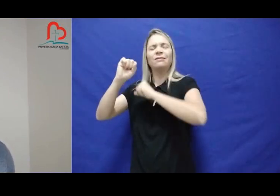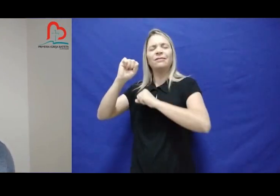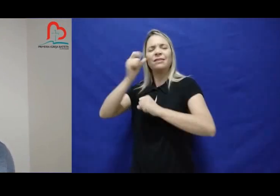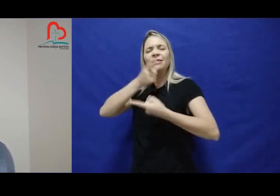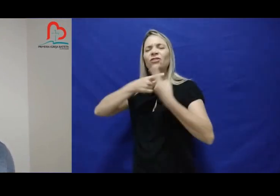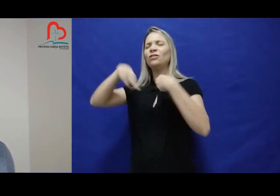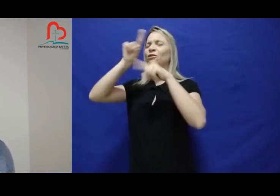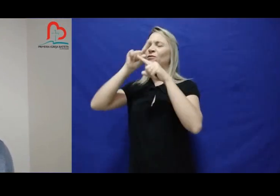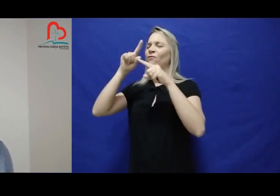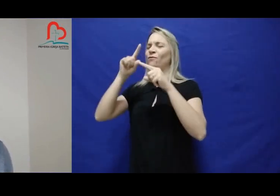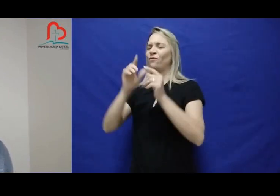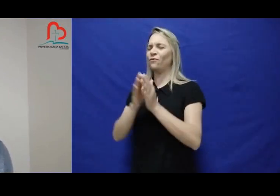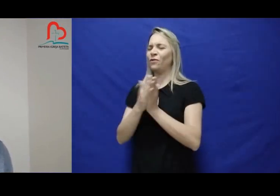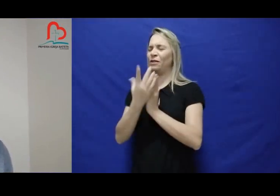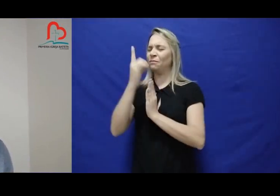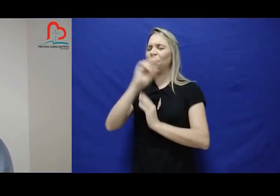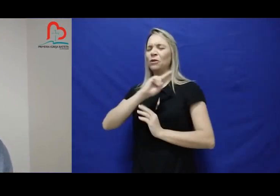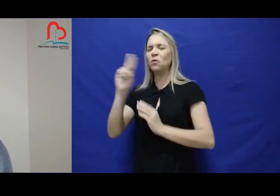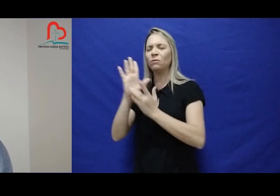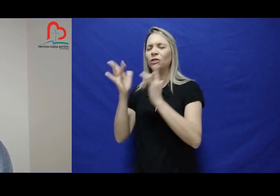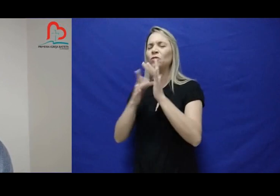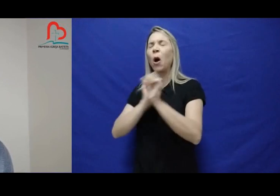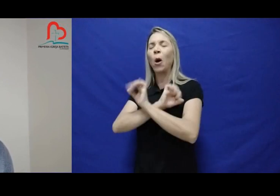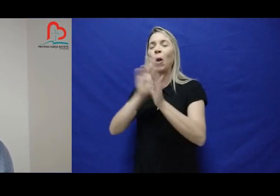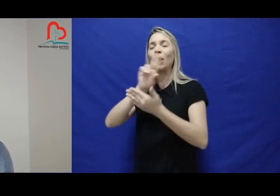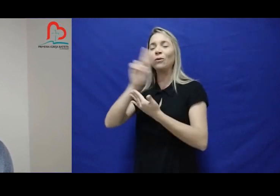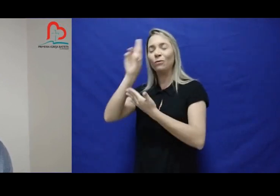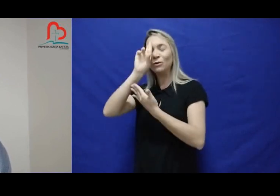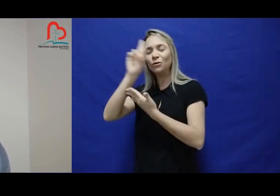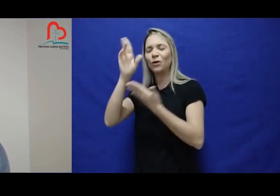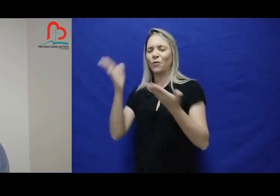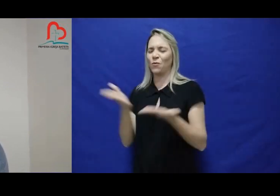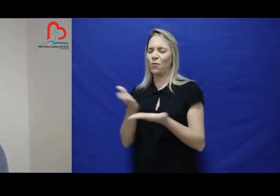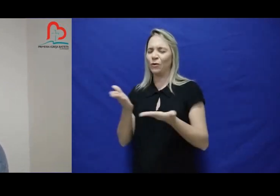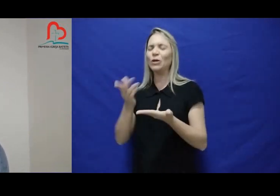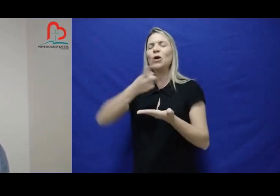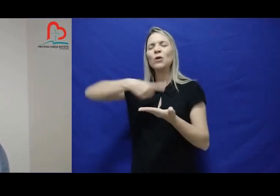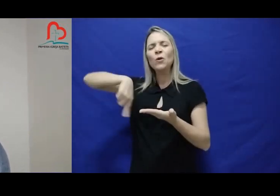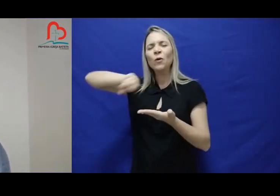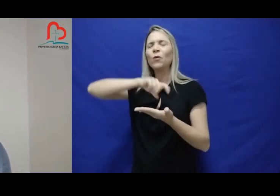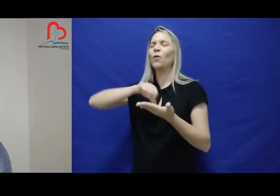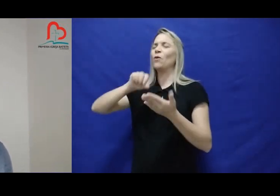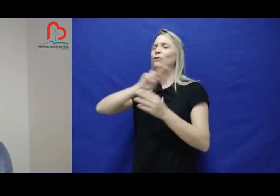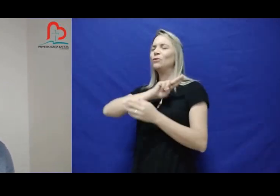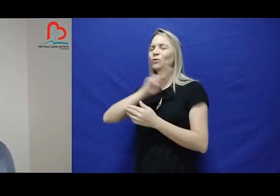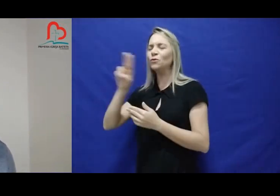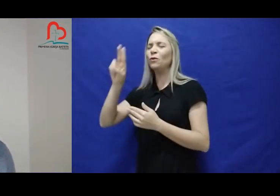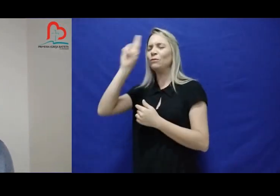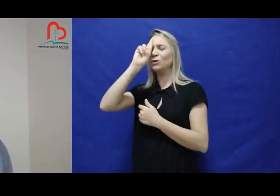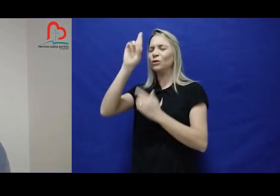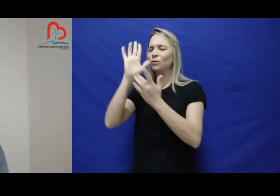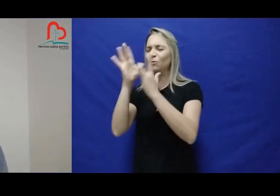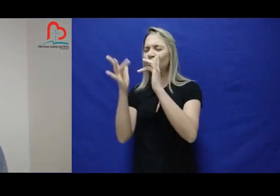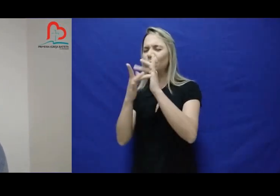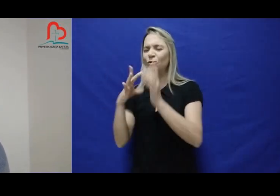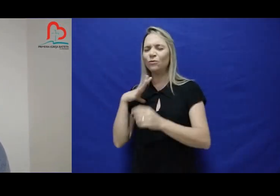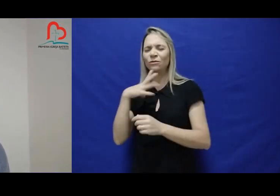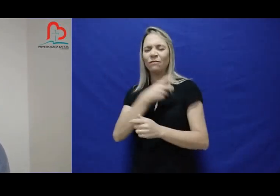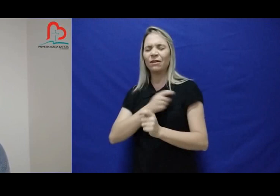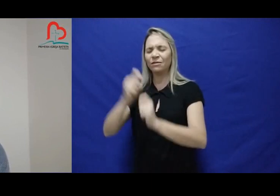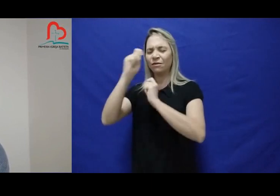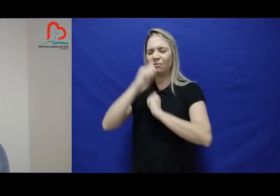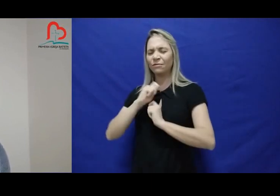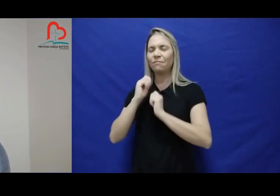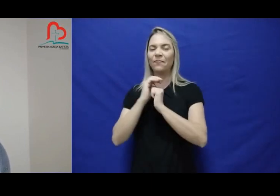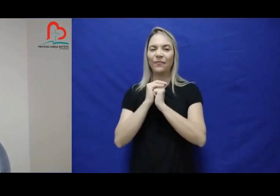de crescimento, uma noite, ó Pai, que o Seu nome será glorificado. Nós Te agradecemos, nós Te louvamos e fazemos isso